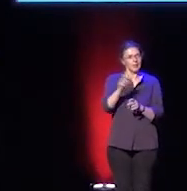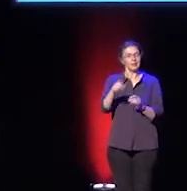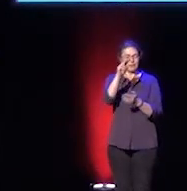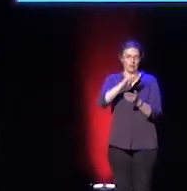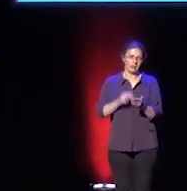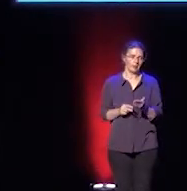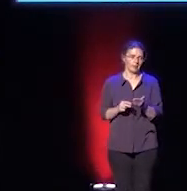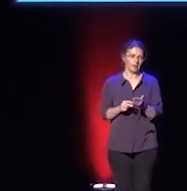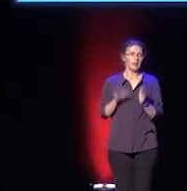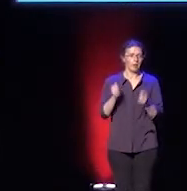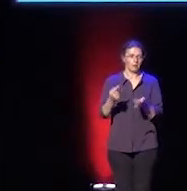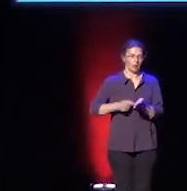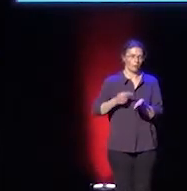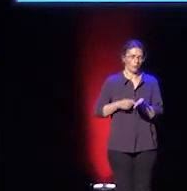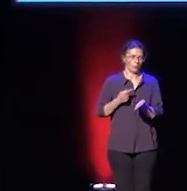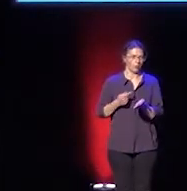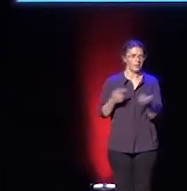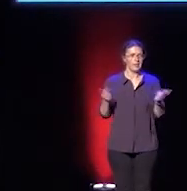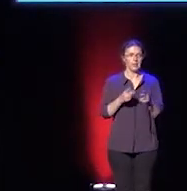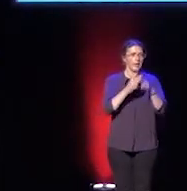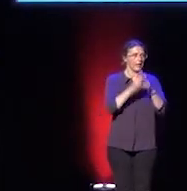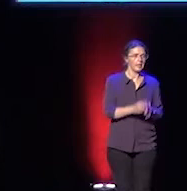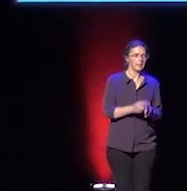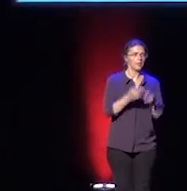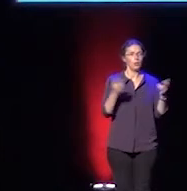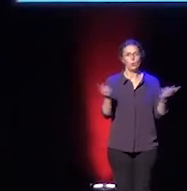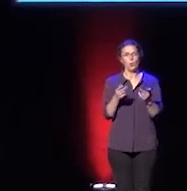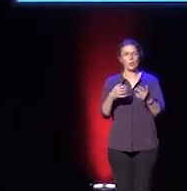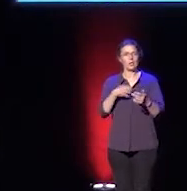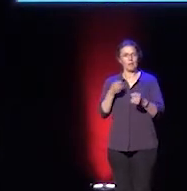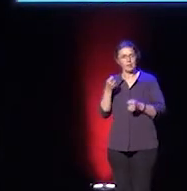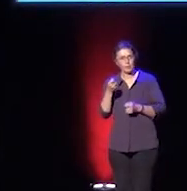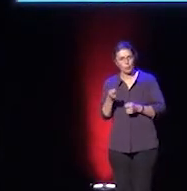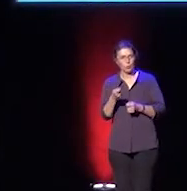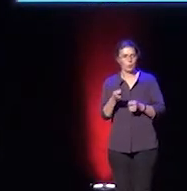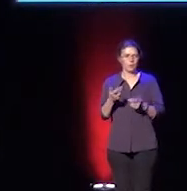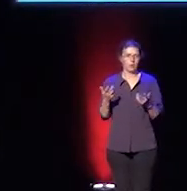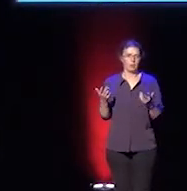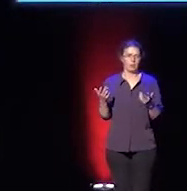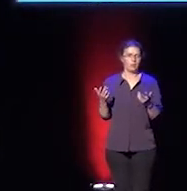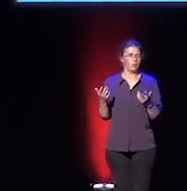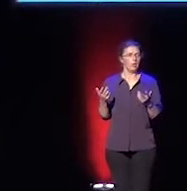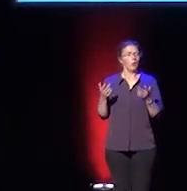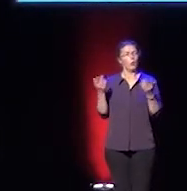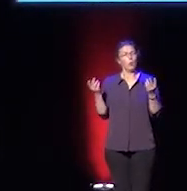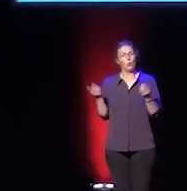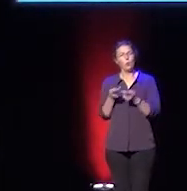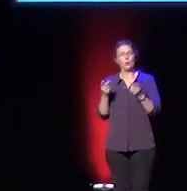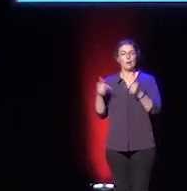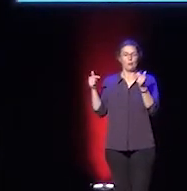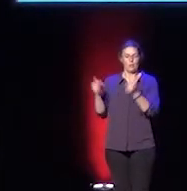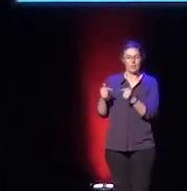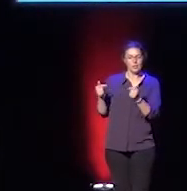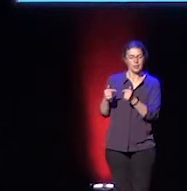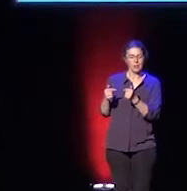gelesen eingefordert werden. Ob das um Rente geht, ob das um Krankenversicherung geht, die Probleme haben wir schon gehört, ob das um Pflege